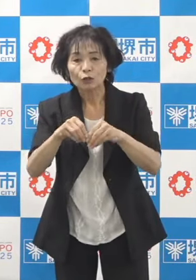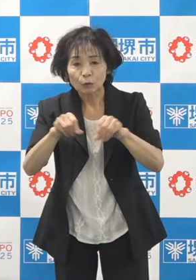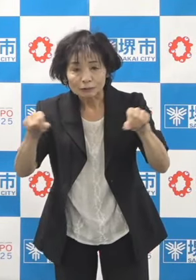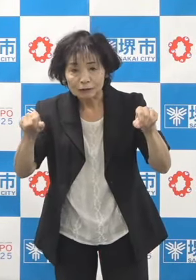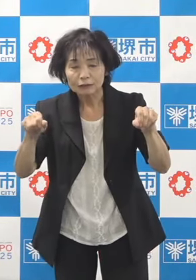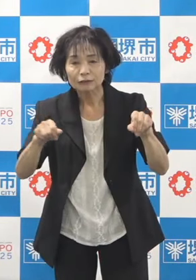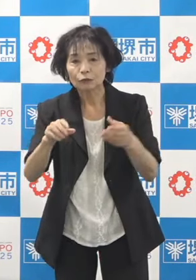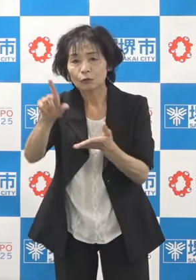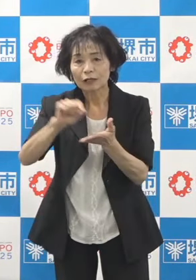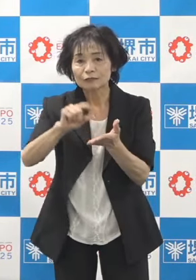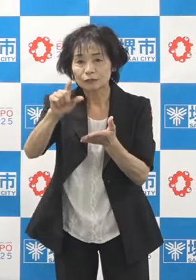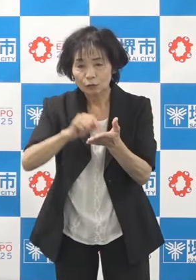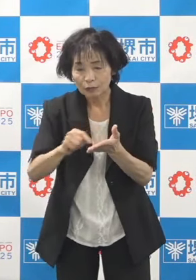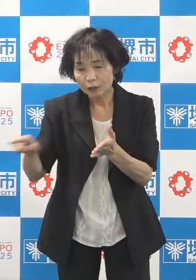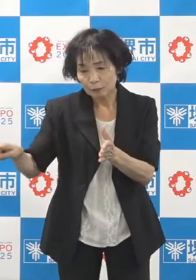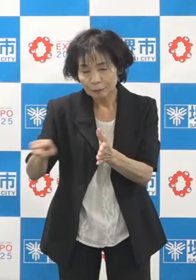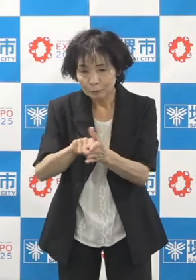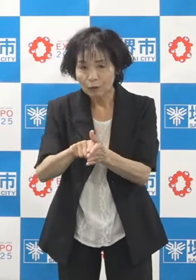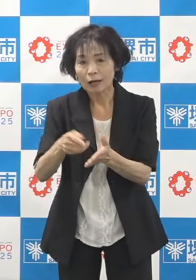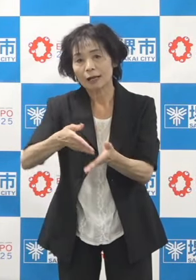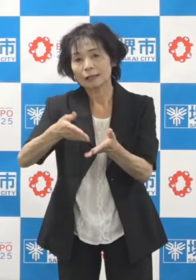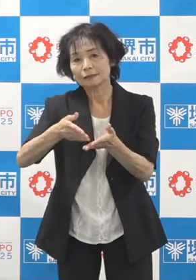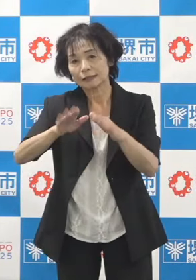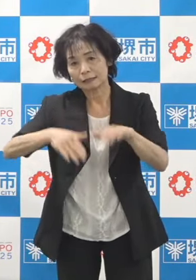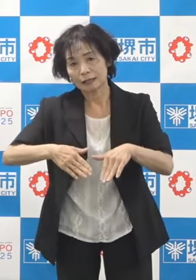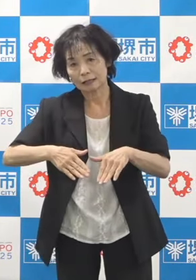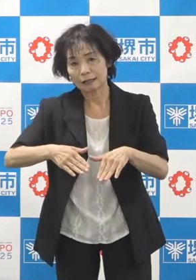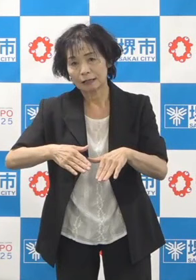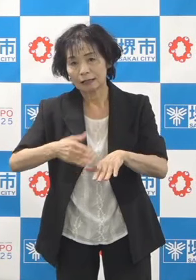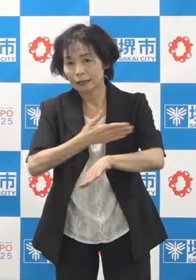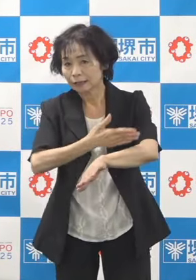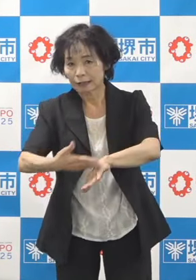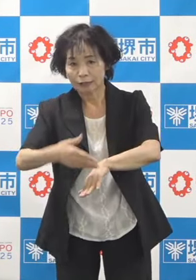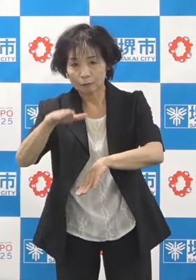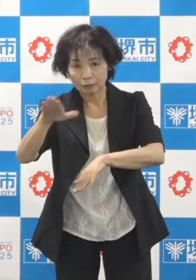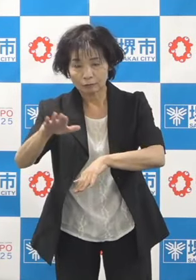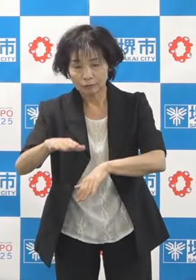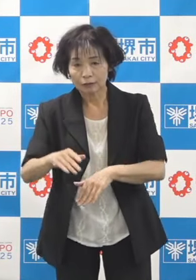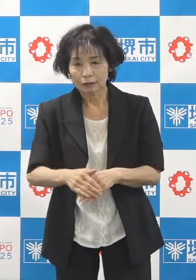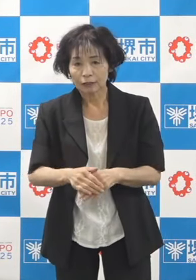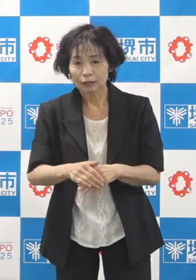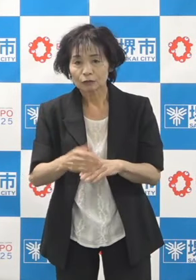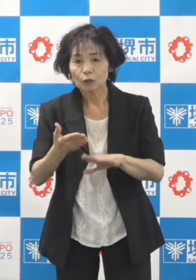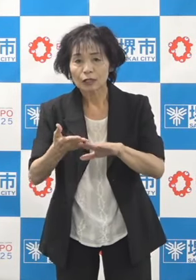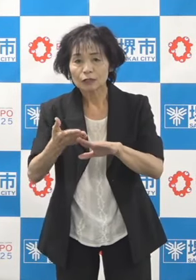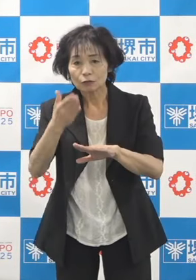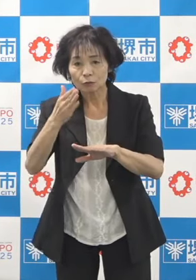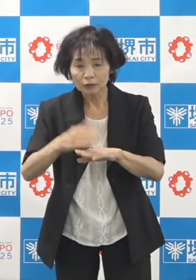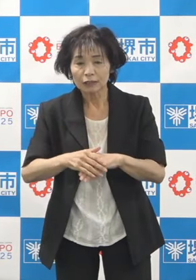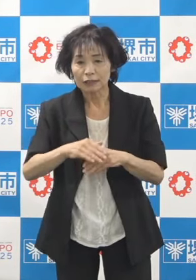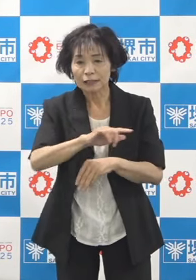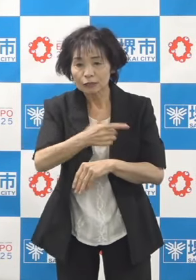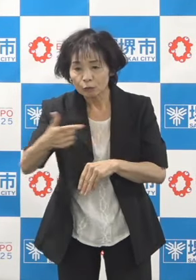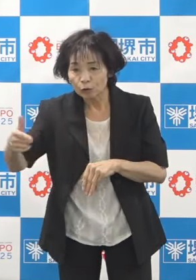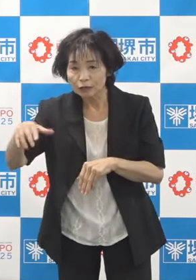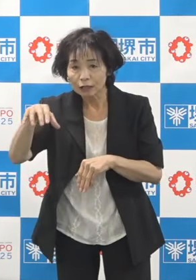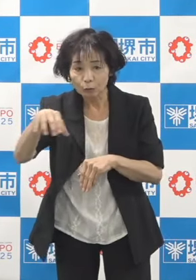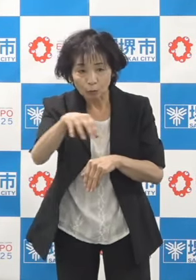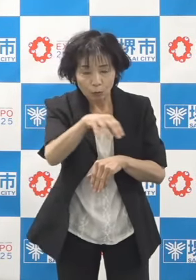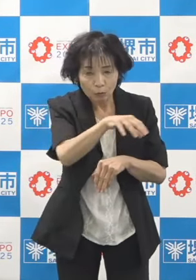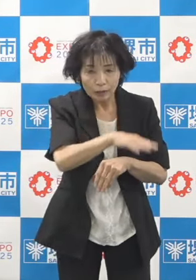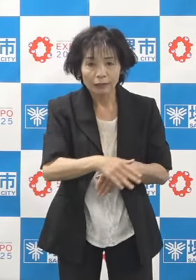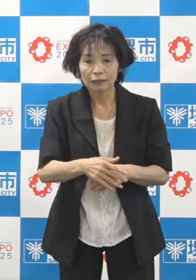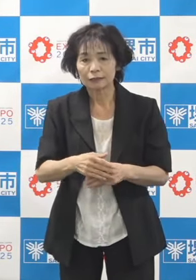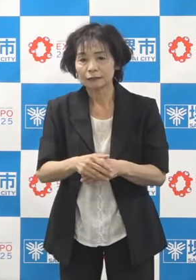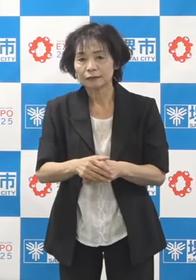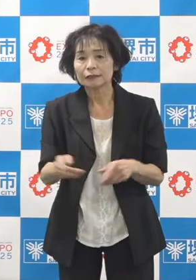経緯もございますが、さらにさまざまな面で協力をお互いに連携し